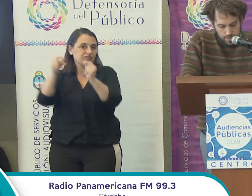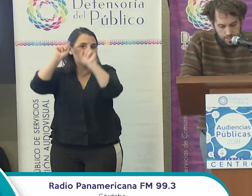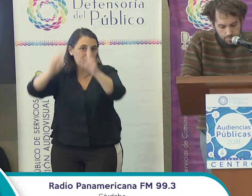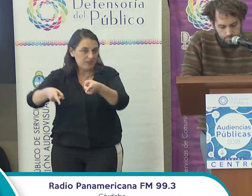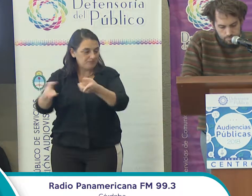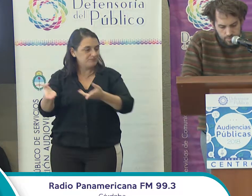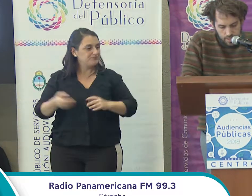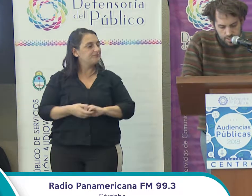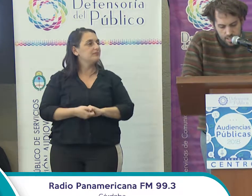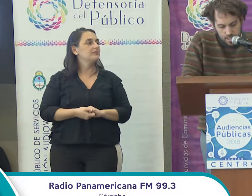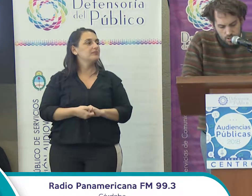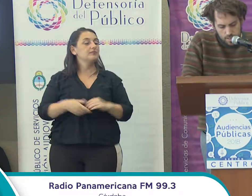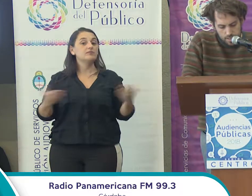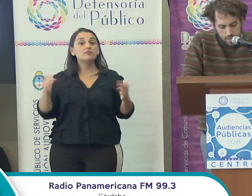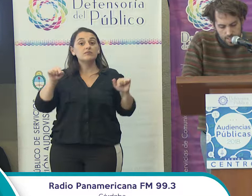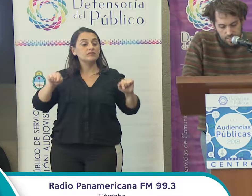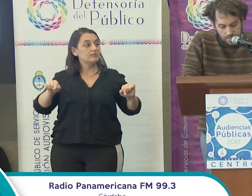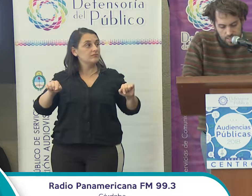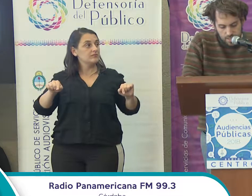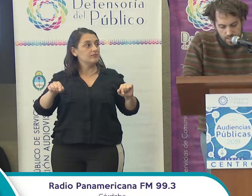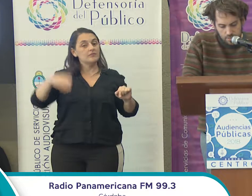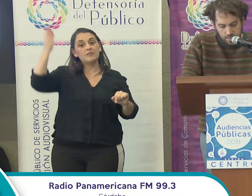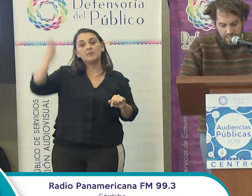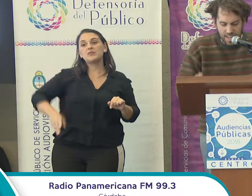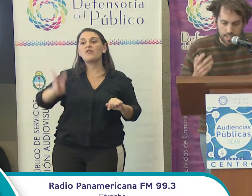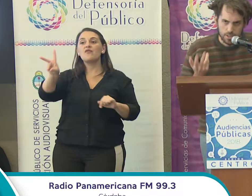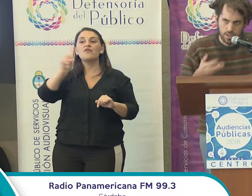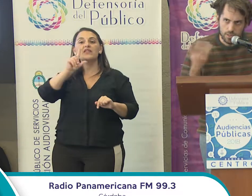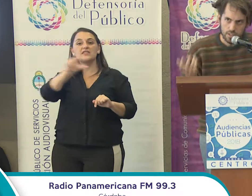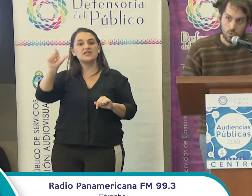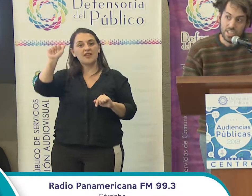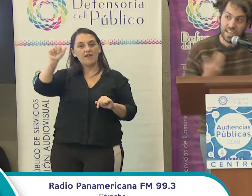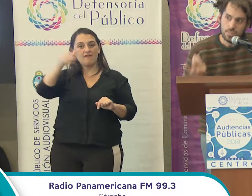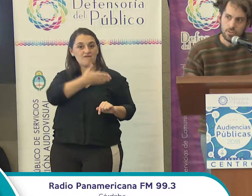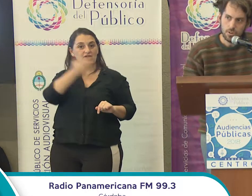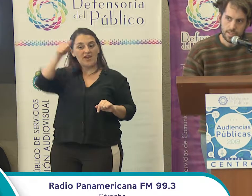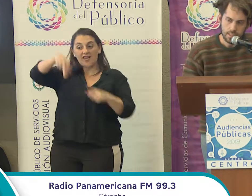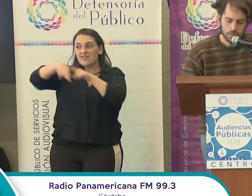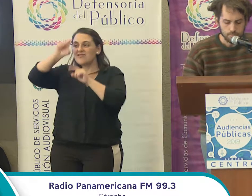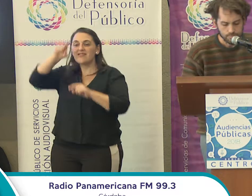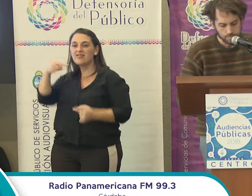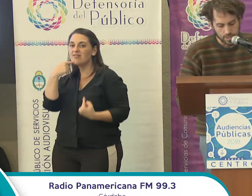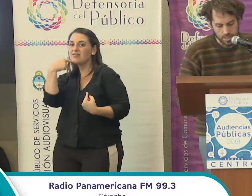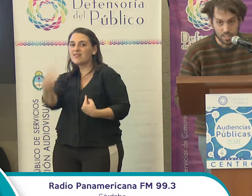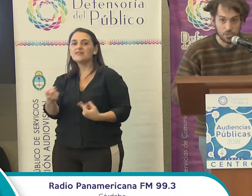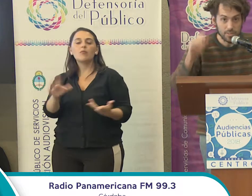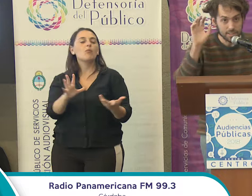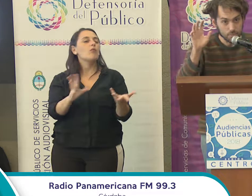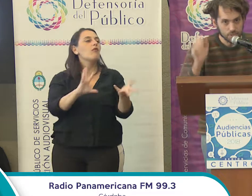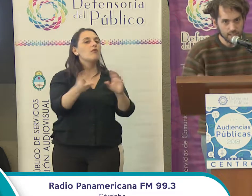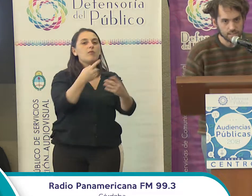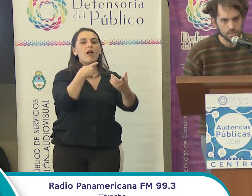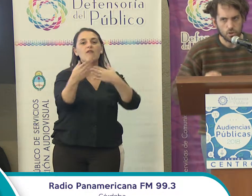bueno señalando lo que dice miguel ángel y diáfana hay también una cuestión de unitarismo informativo que no